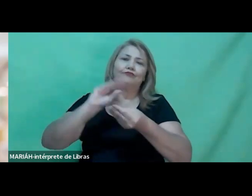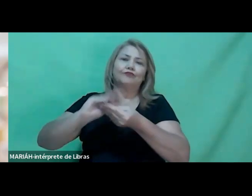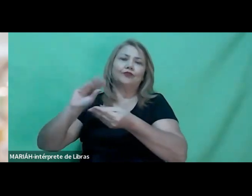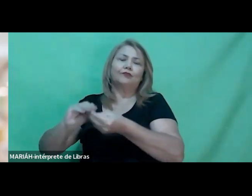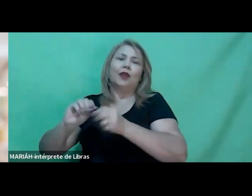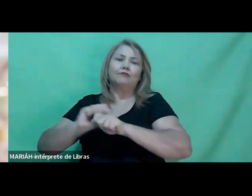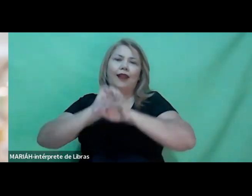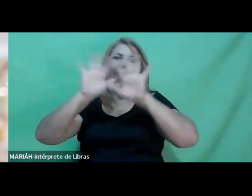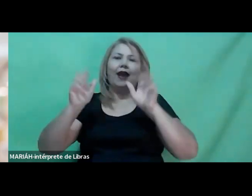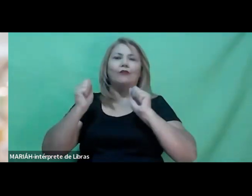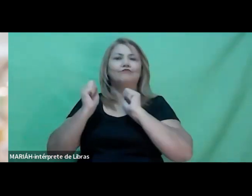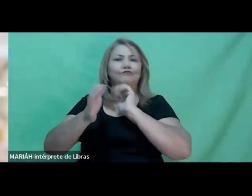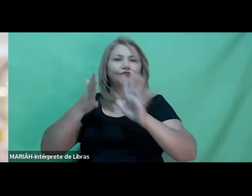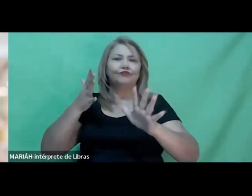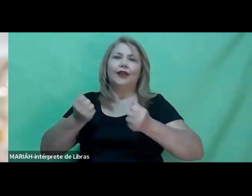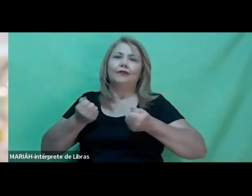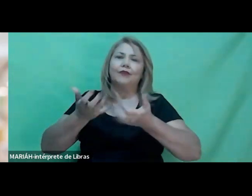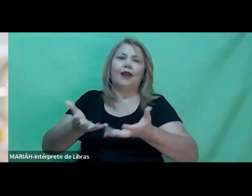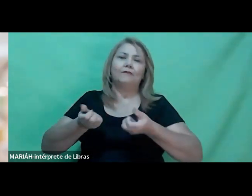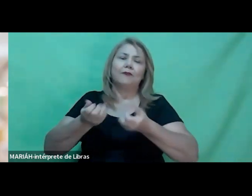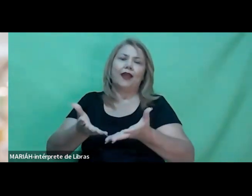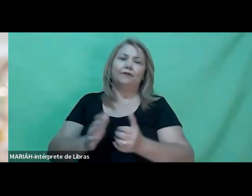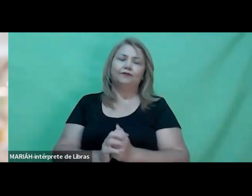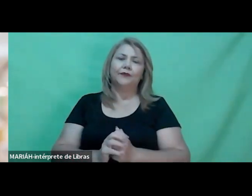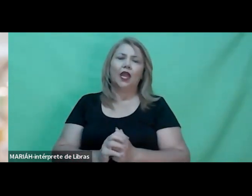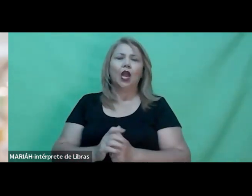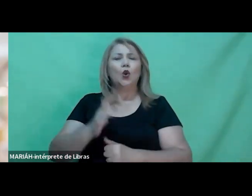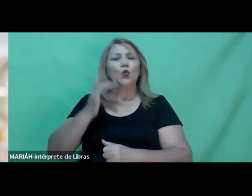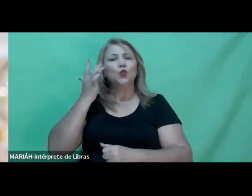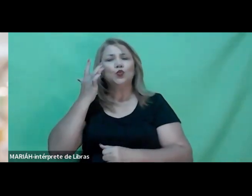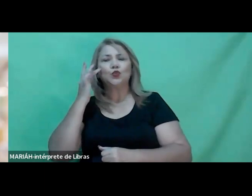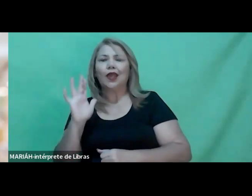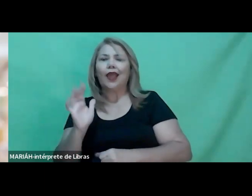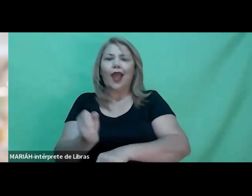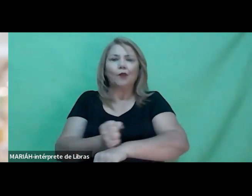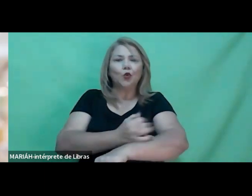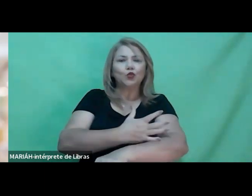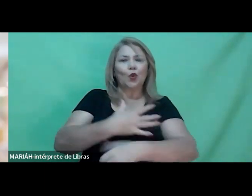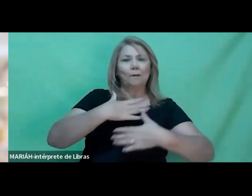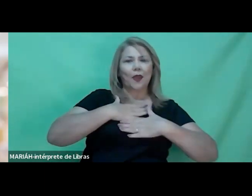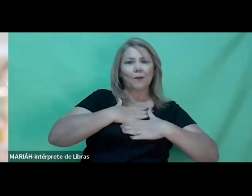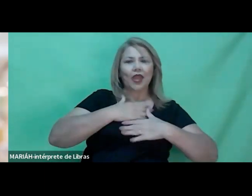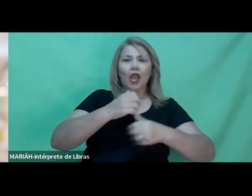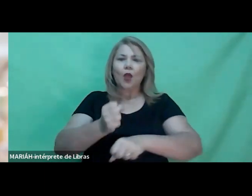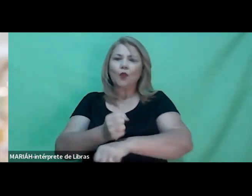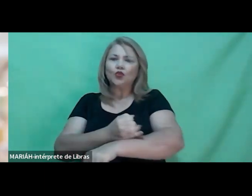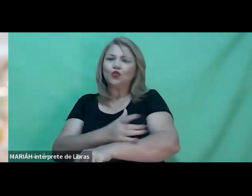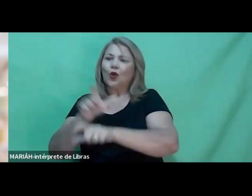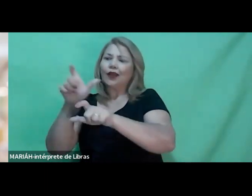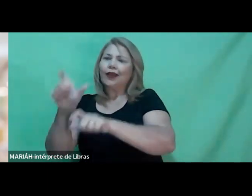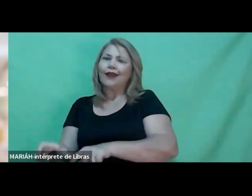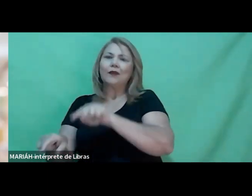yo no sé si si lo que a mí me emociona emociona también a quien le estoy